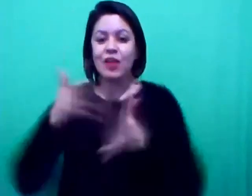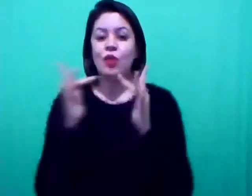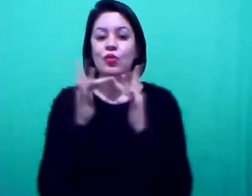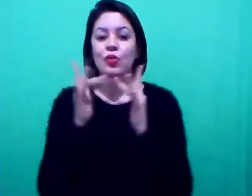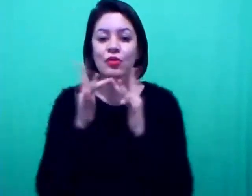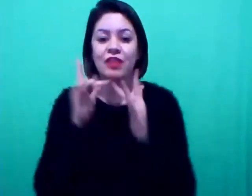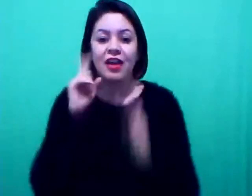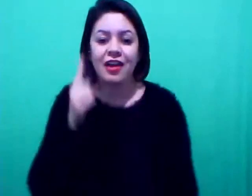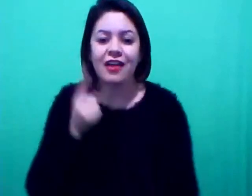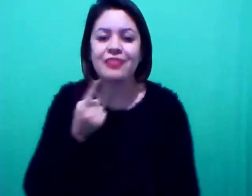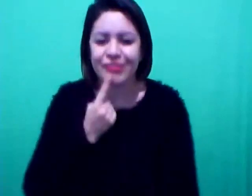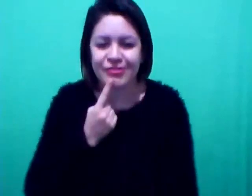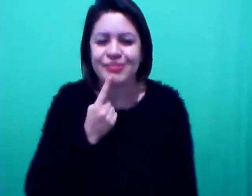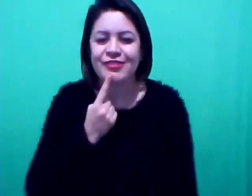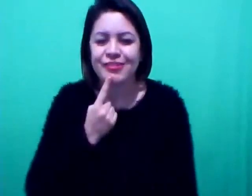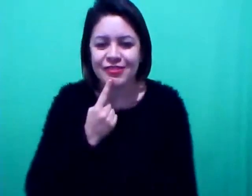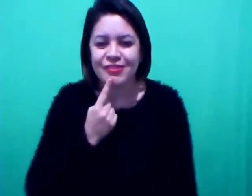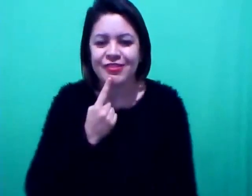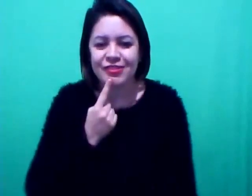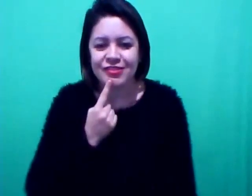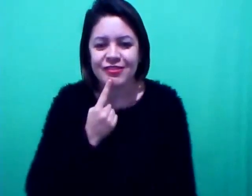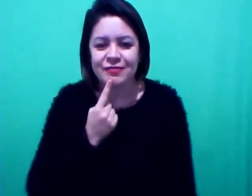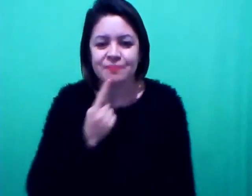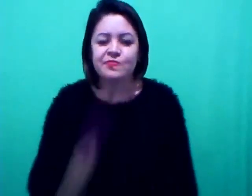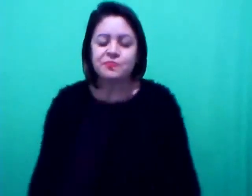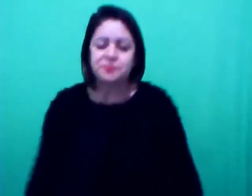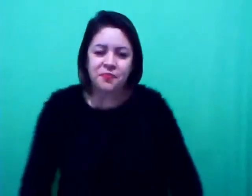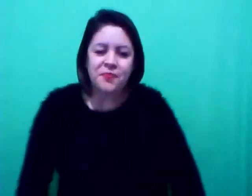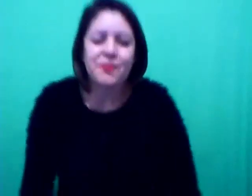que é importante ter esse contato com o surdo para que a Libra seja desenvolvida.